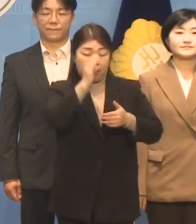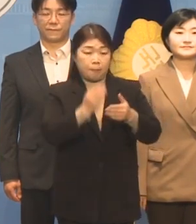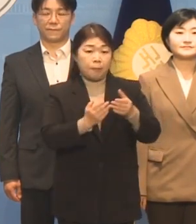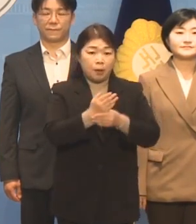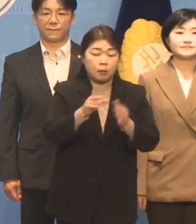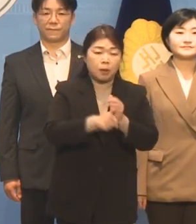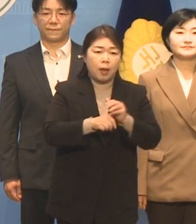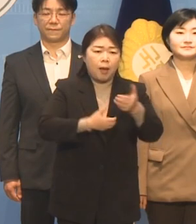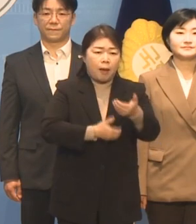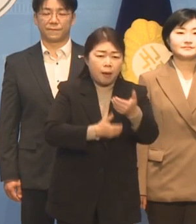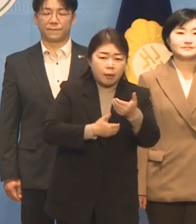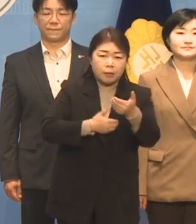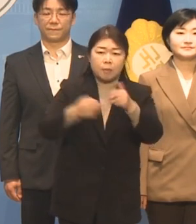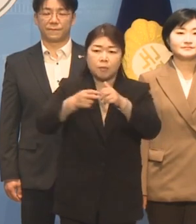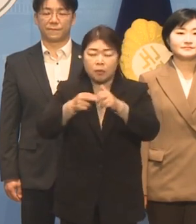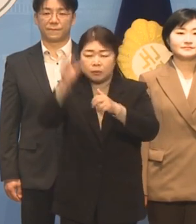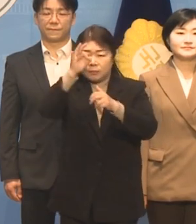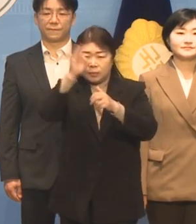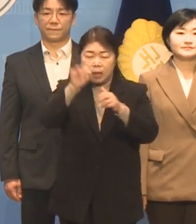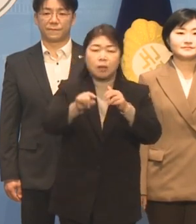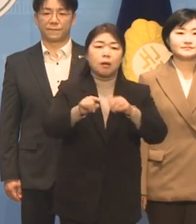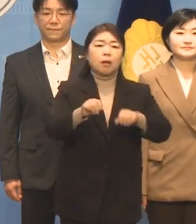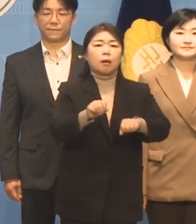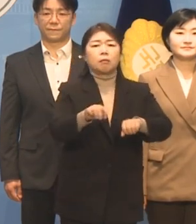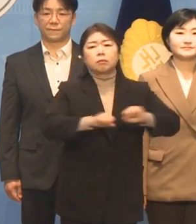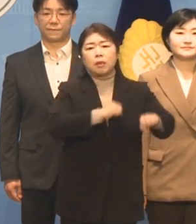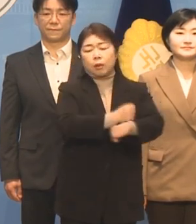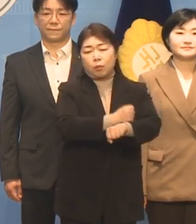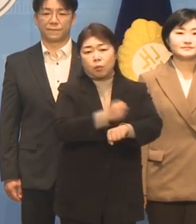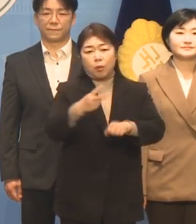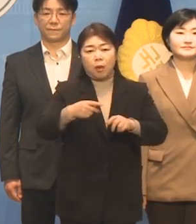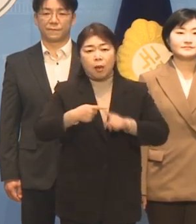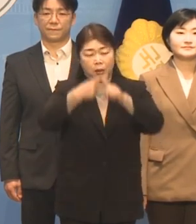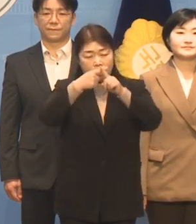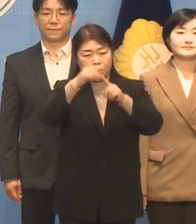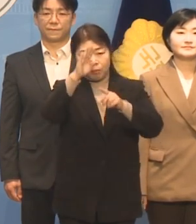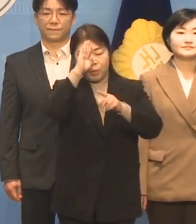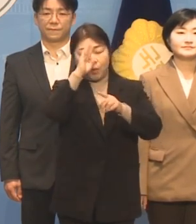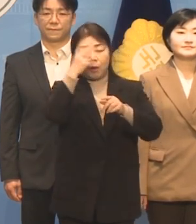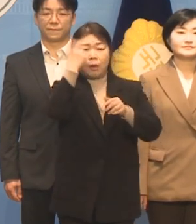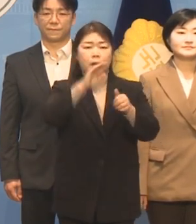걱정하는 참담함을 획기적인 민생정책으로 해소해야 합니다.